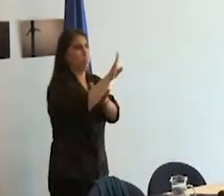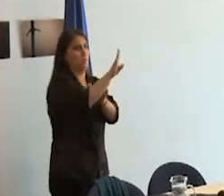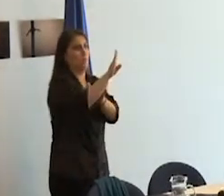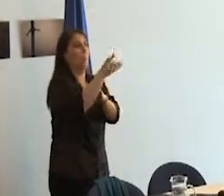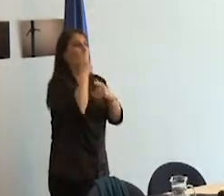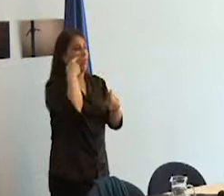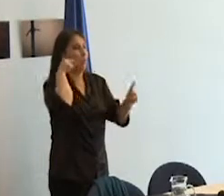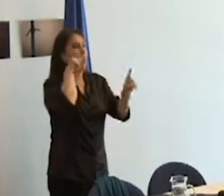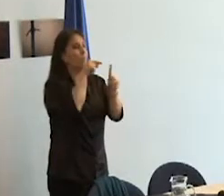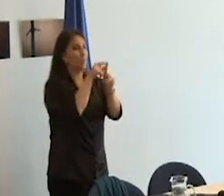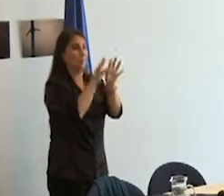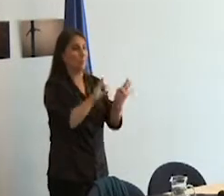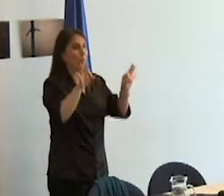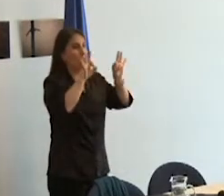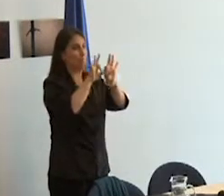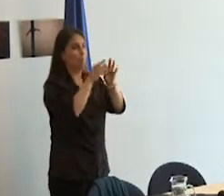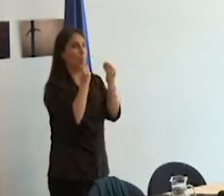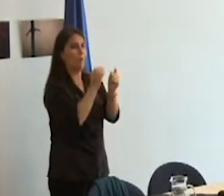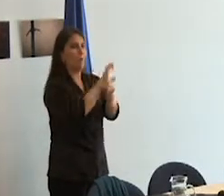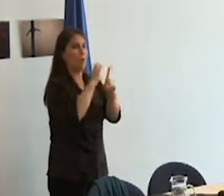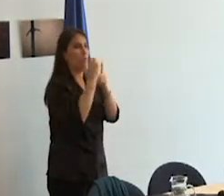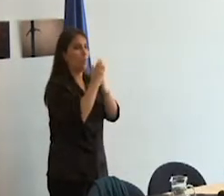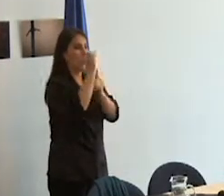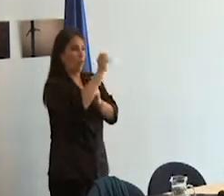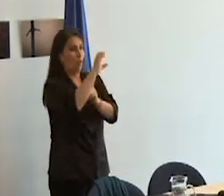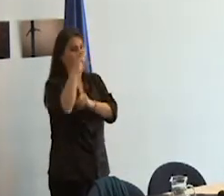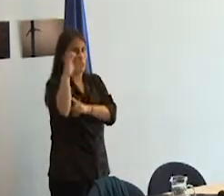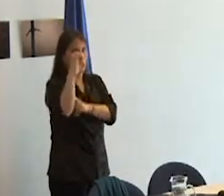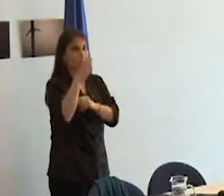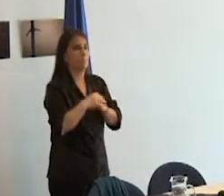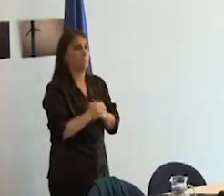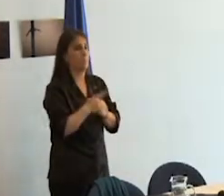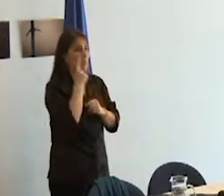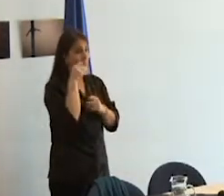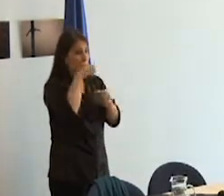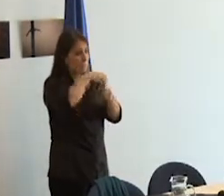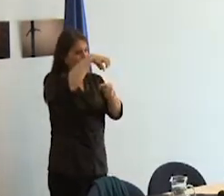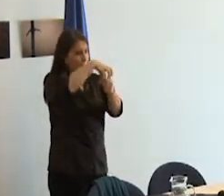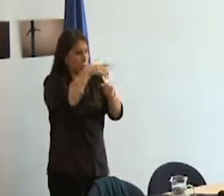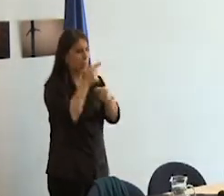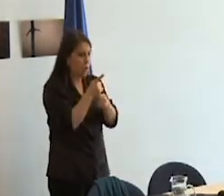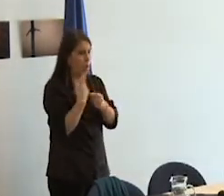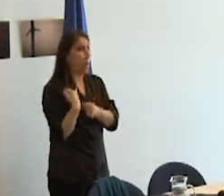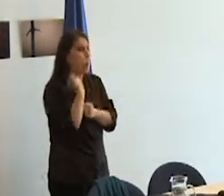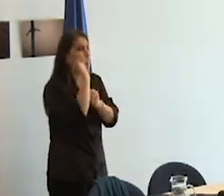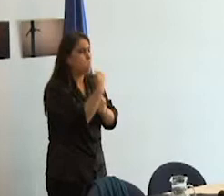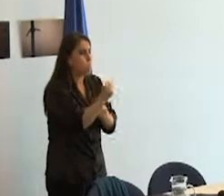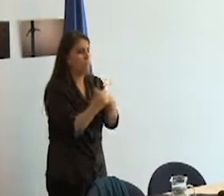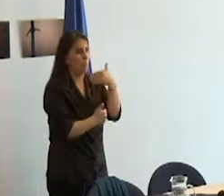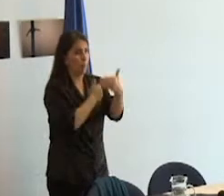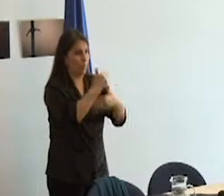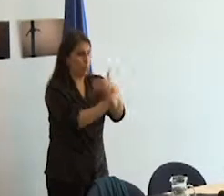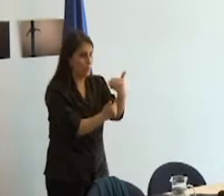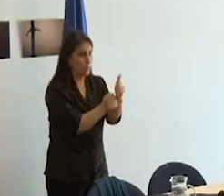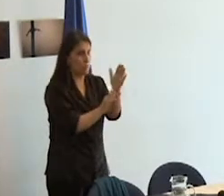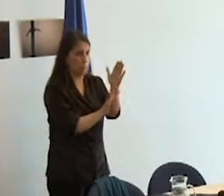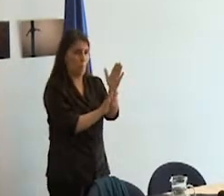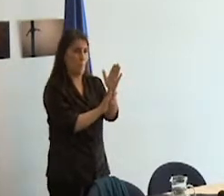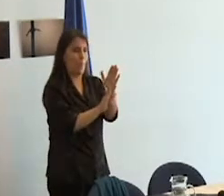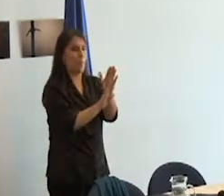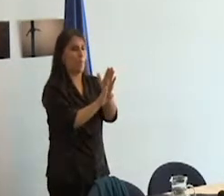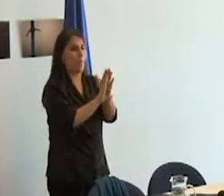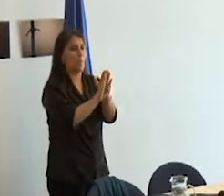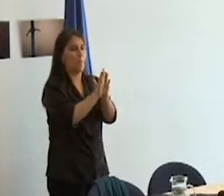convierte en un propósito de la cultura occidental, civilización llegada a los procesos que se desarrollan a partir de